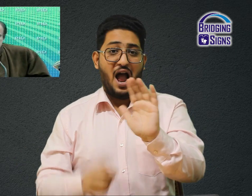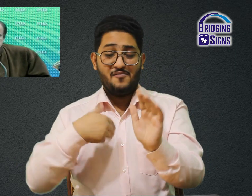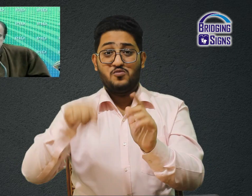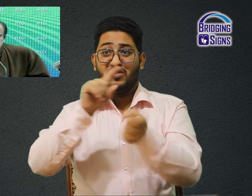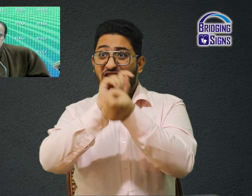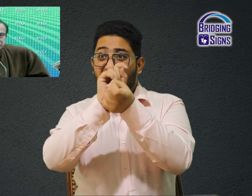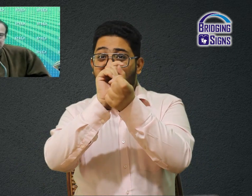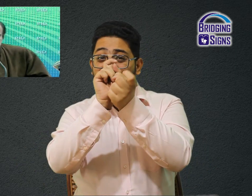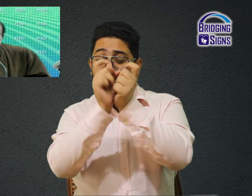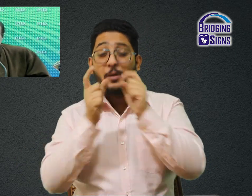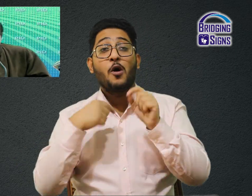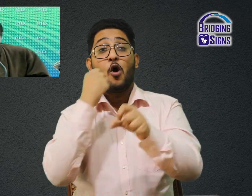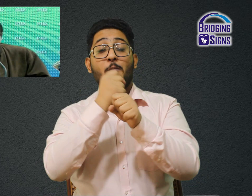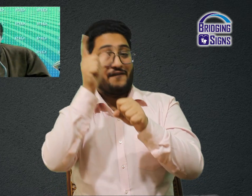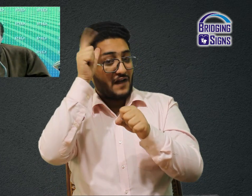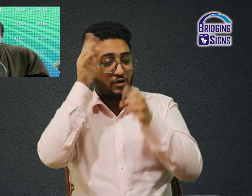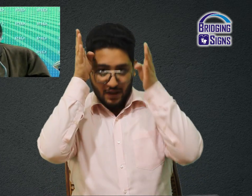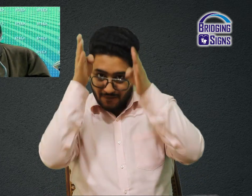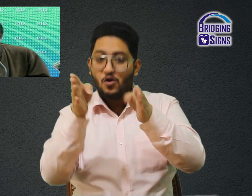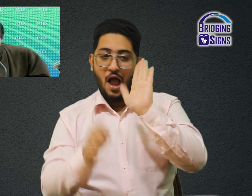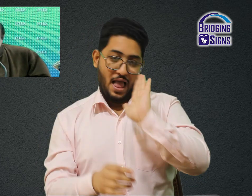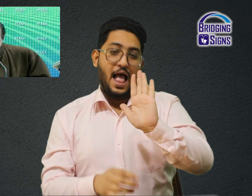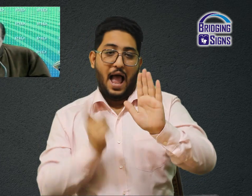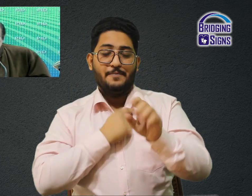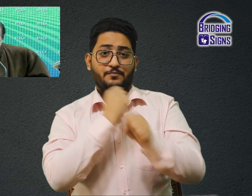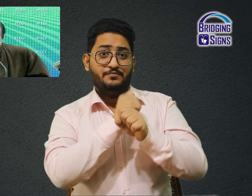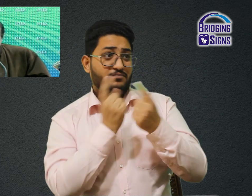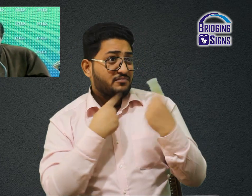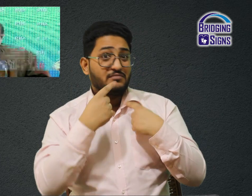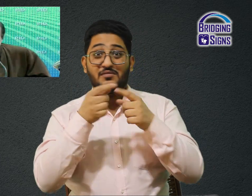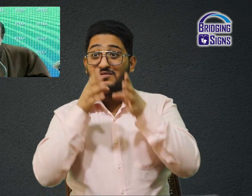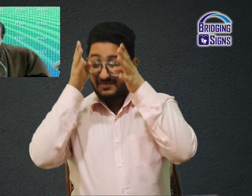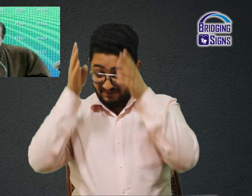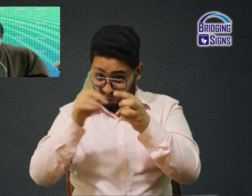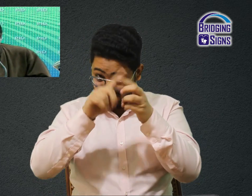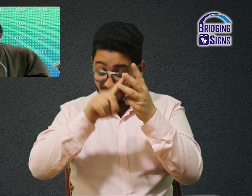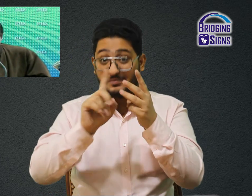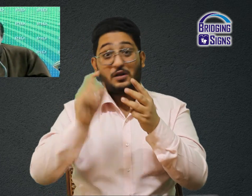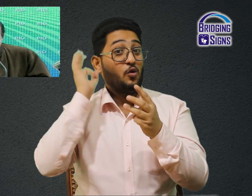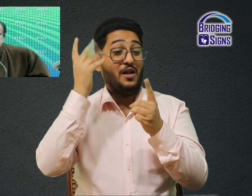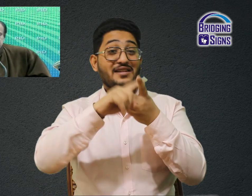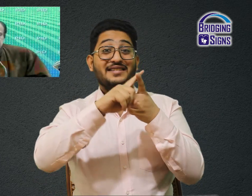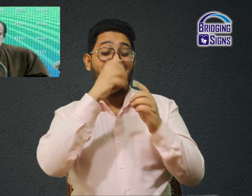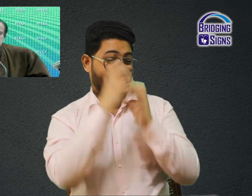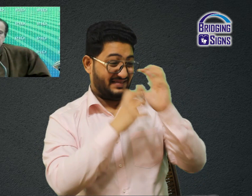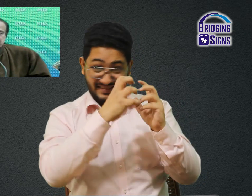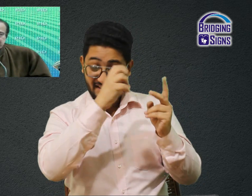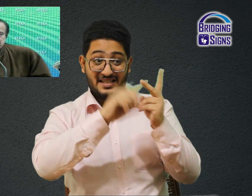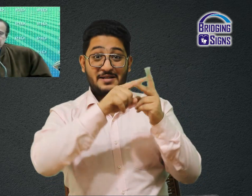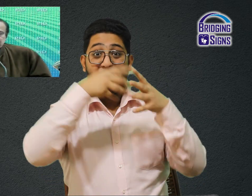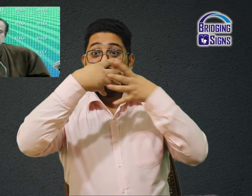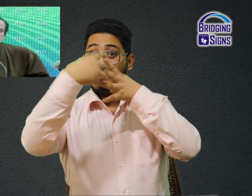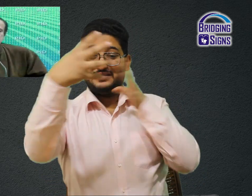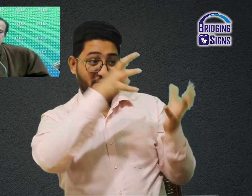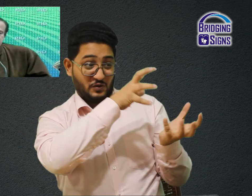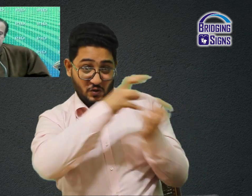है उस पर हमारी हुकूमत तवज्जो दे रही है, और जाहिर है कि फिर डिस्ट्रीब्यूशन, लेकिन तरसील पैदावार के बाद जो सबसे अहम